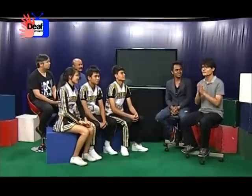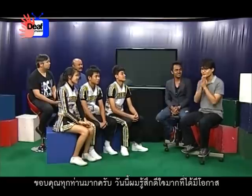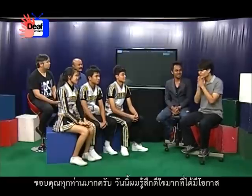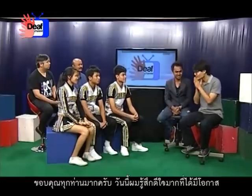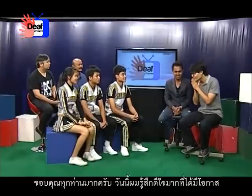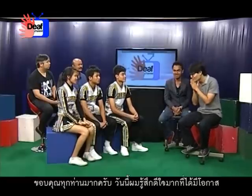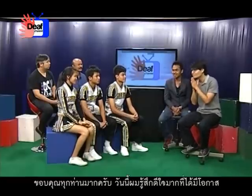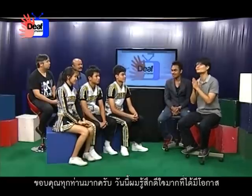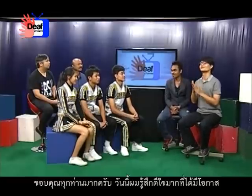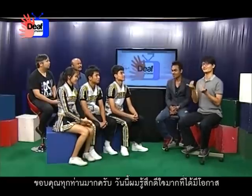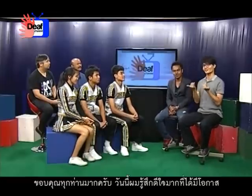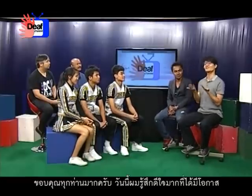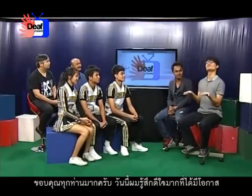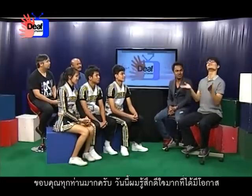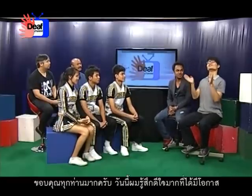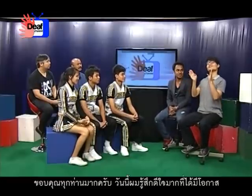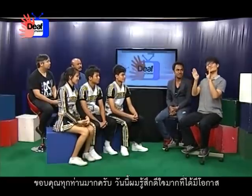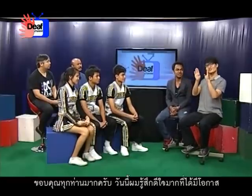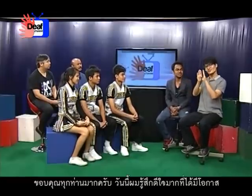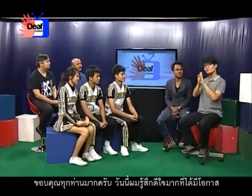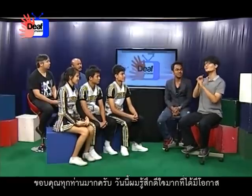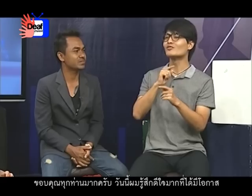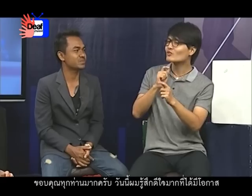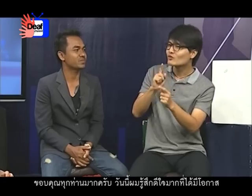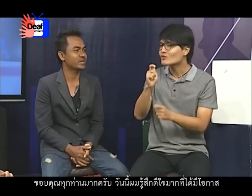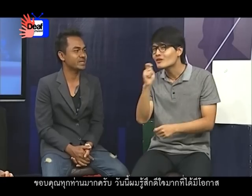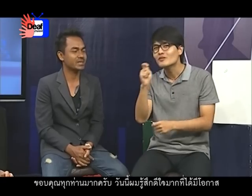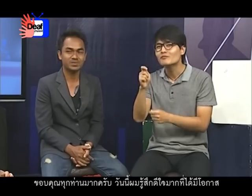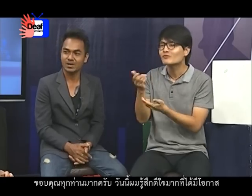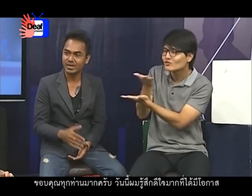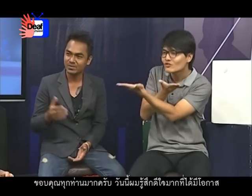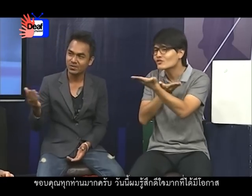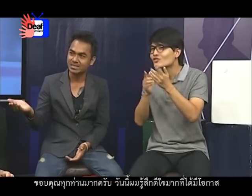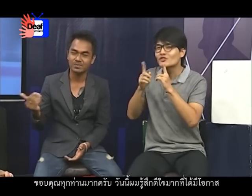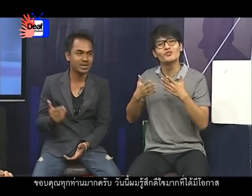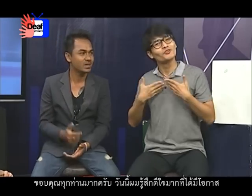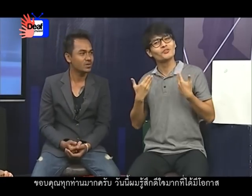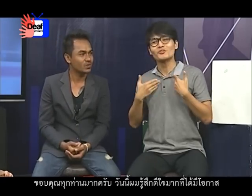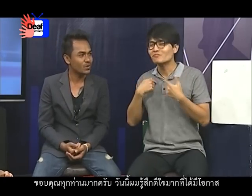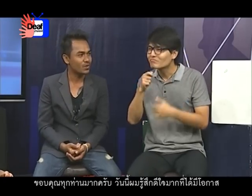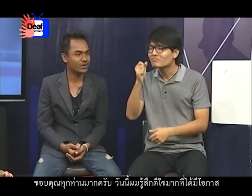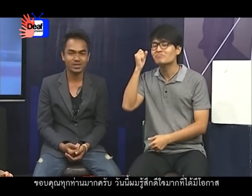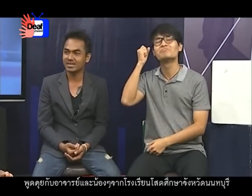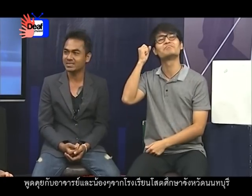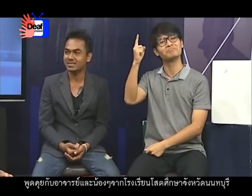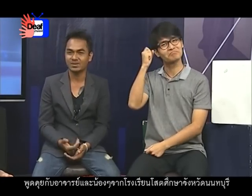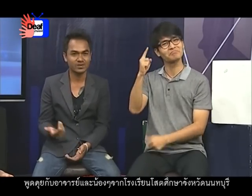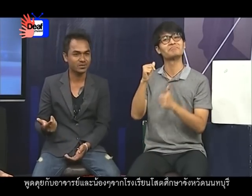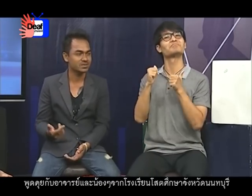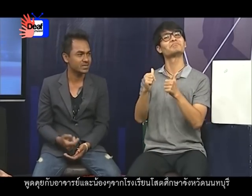ขอบคุณทุกท่านมากเลยนะครับวันนี้ผมก็รู้สึกดีใจมากที่ได้มีโอกาสพูดคุยกับท่านอาจารย์นะครับรวมไปถึงน้องๆ นะ